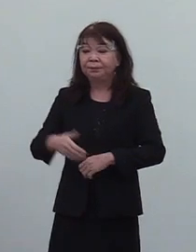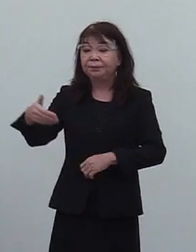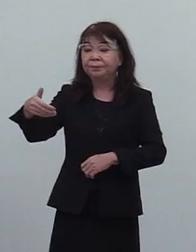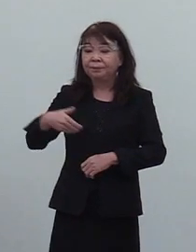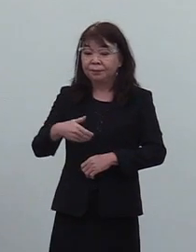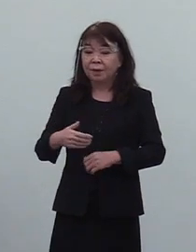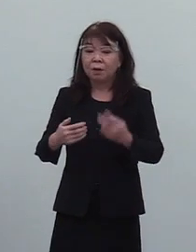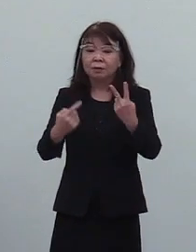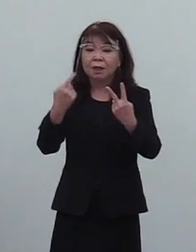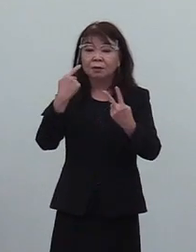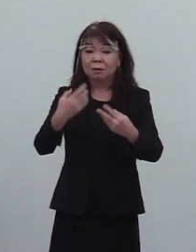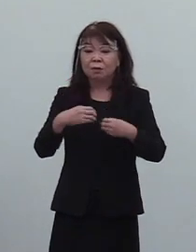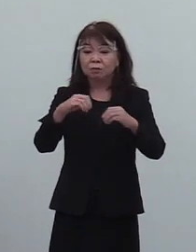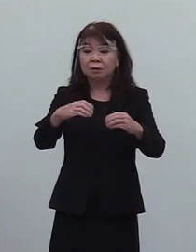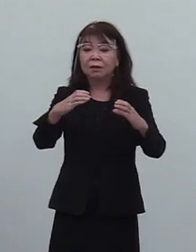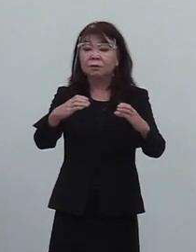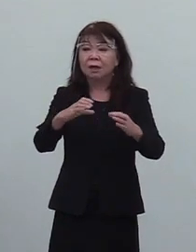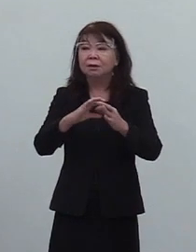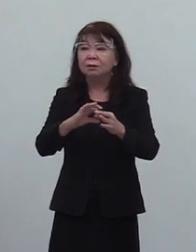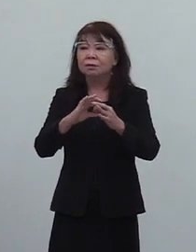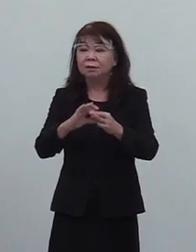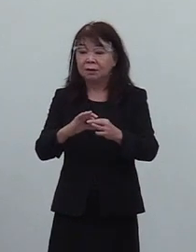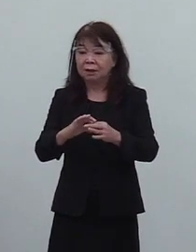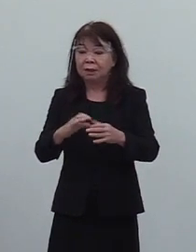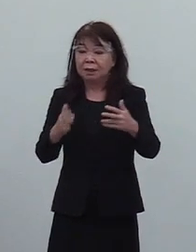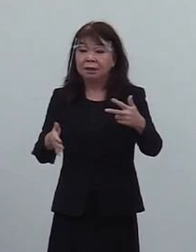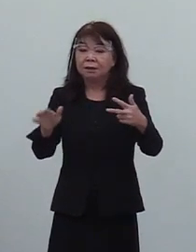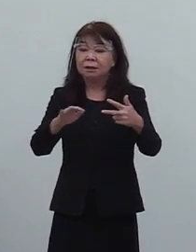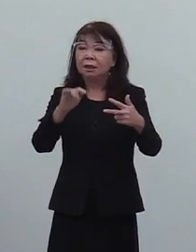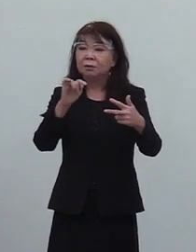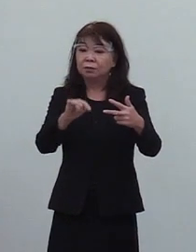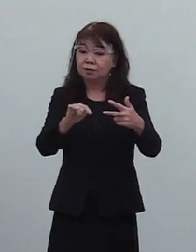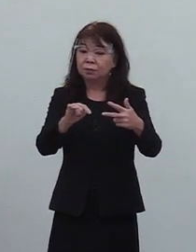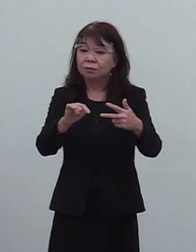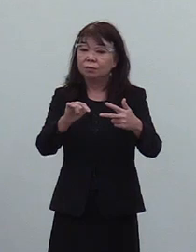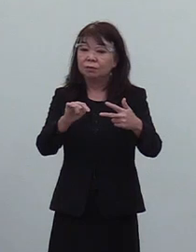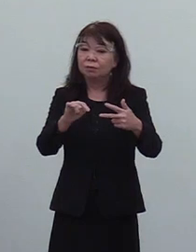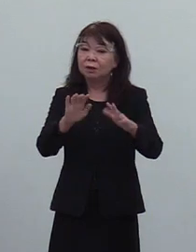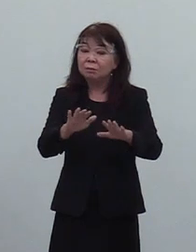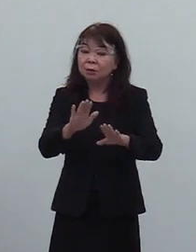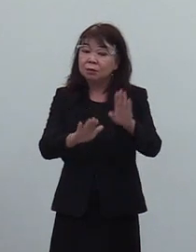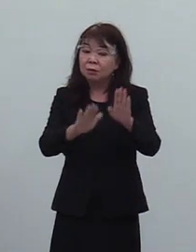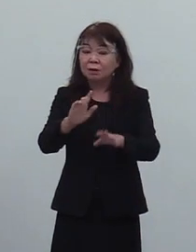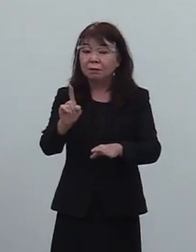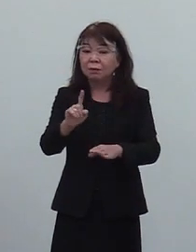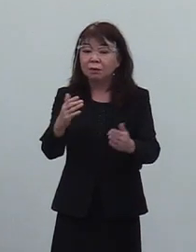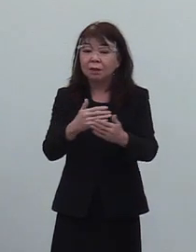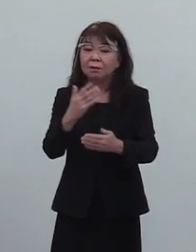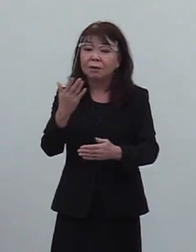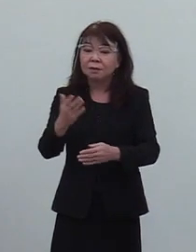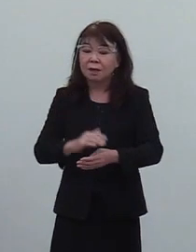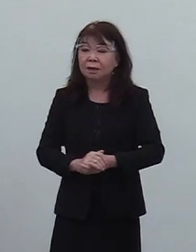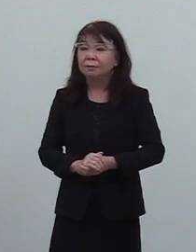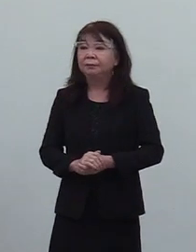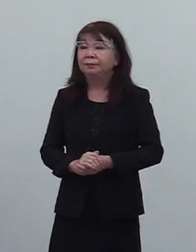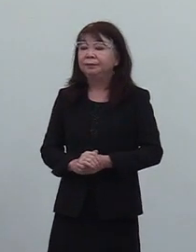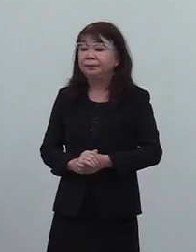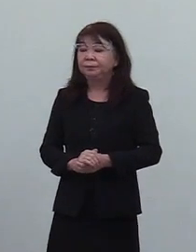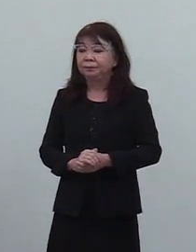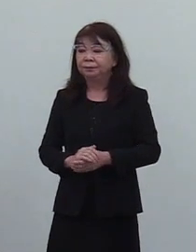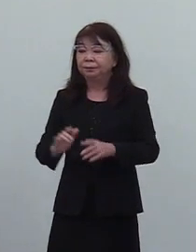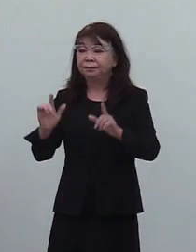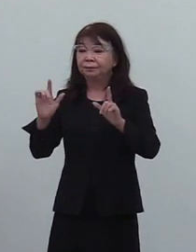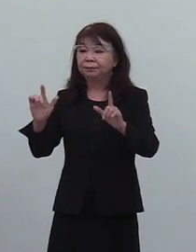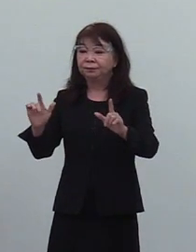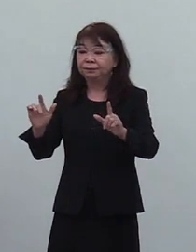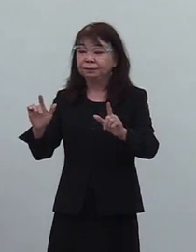目の方のクラスターなんですけれども、はい、今施設は今どういった状況になっているんでしょうか。